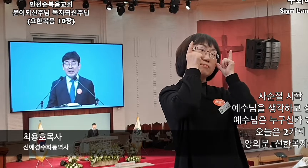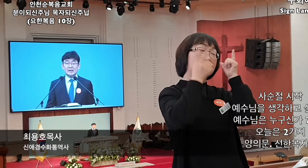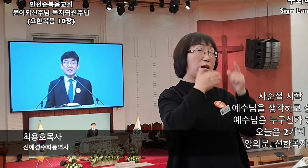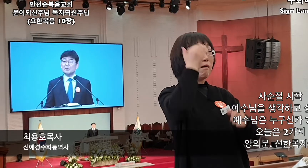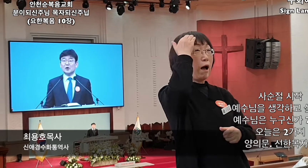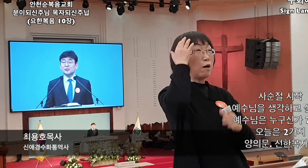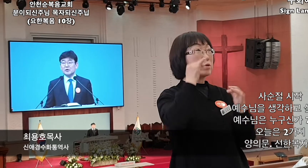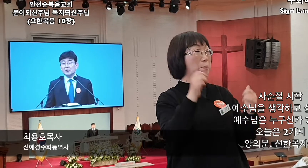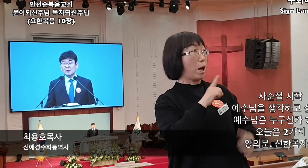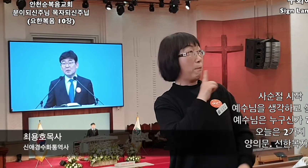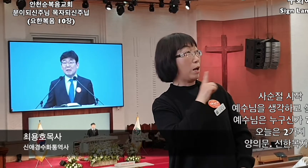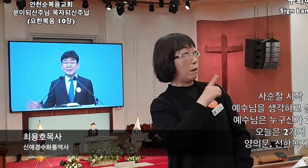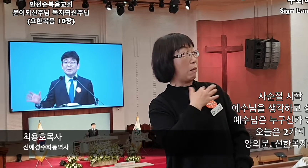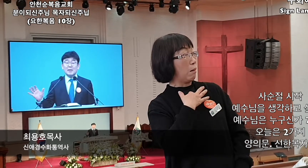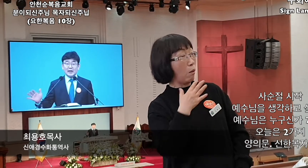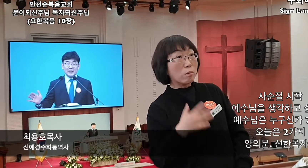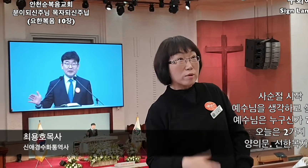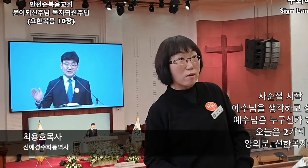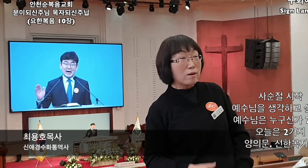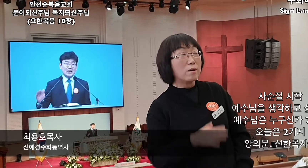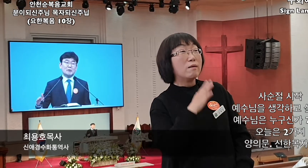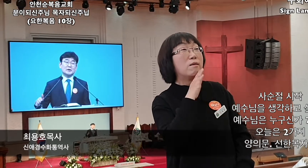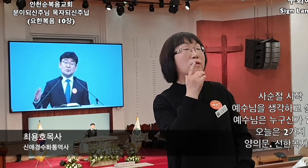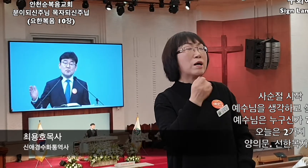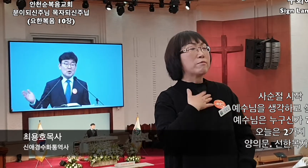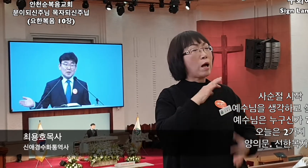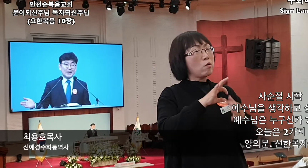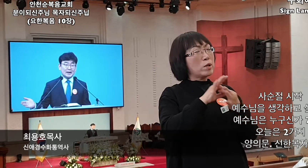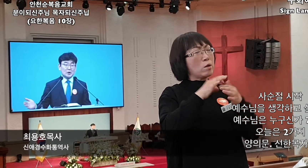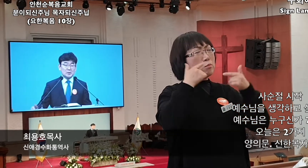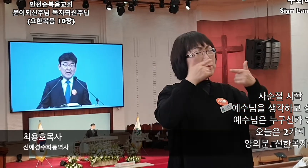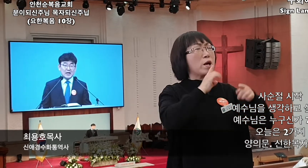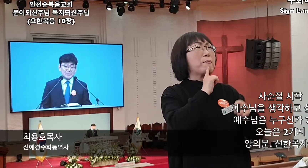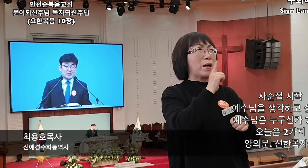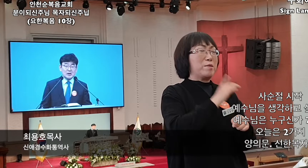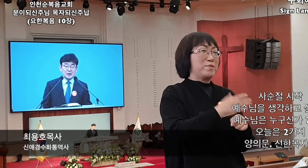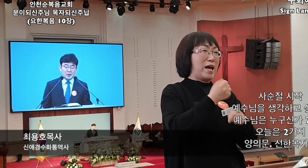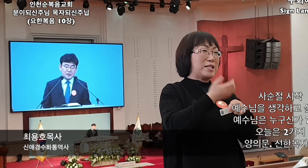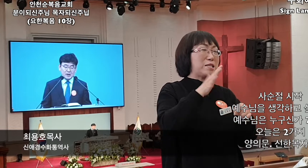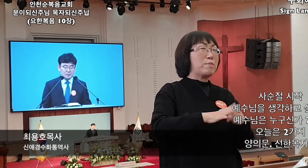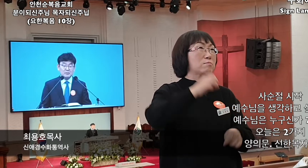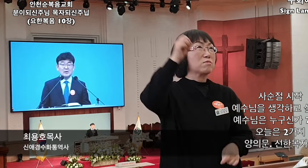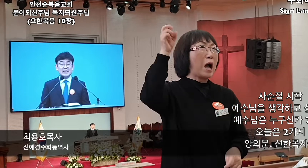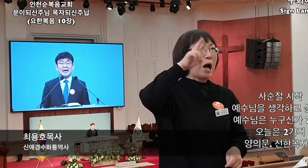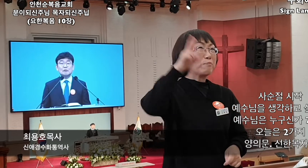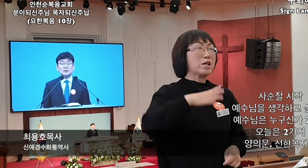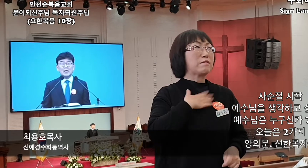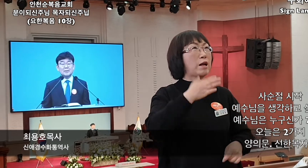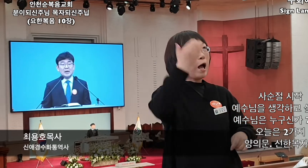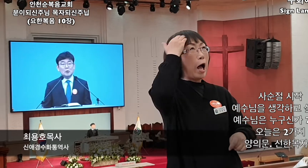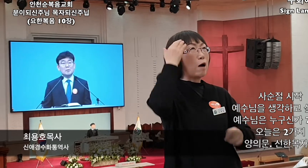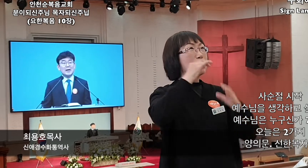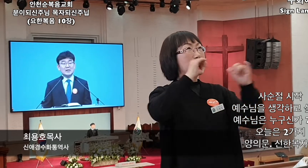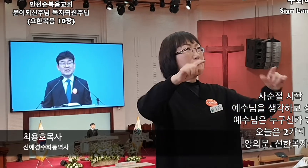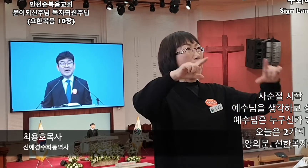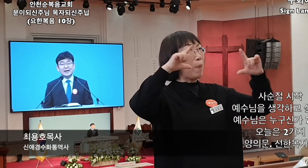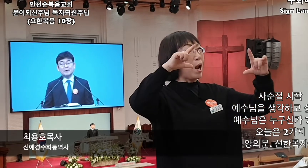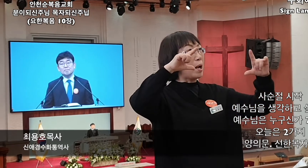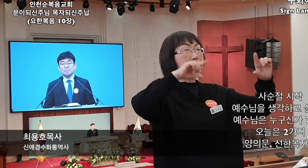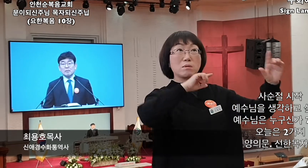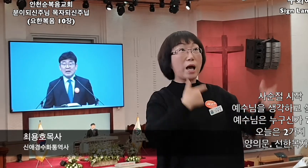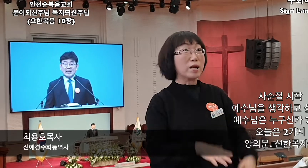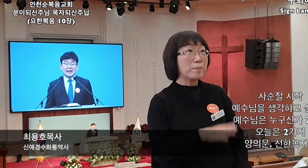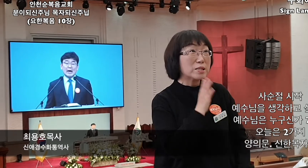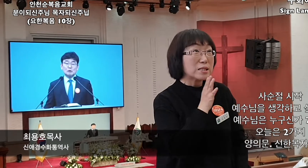이렇게 얘기하는 사람이 없죠. 맞는 말이에요. 나에 관해서 분명히 말하는 겁니다. 하지만 뜬금없이 나는 한국 사람이라고 말하지는